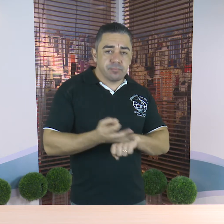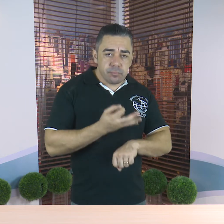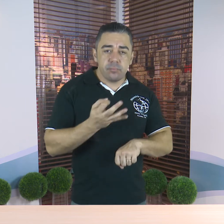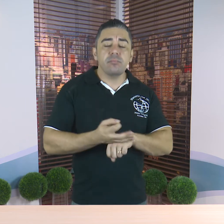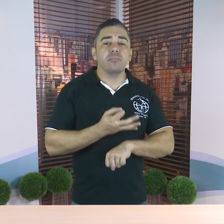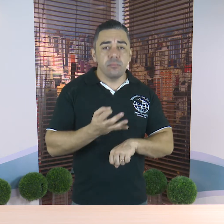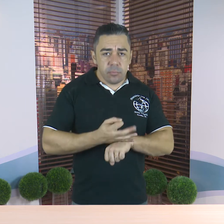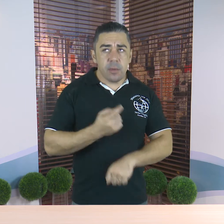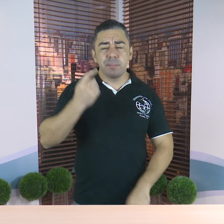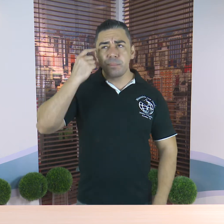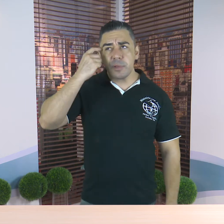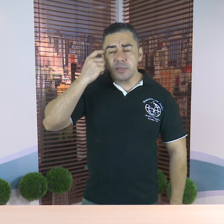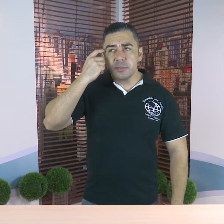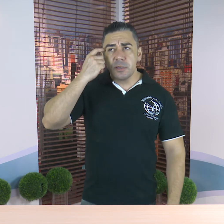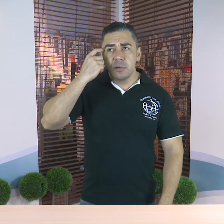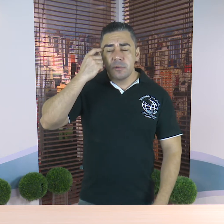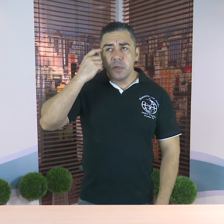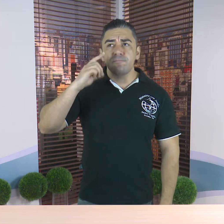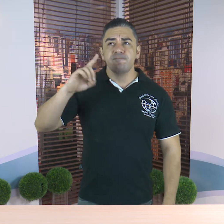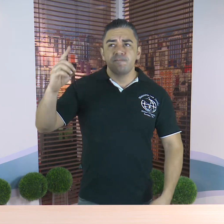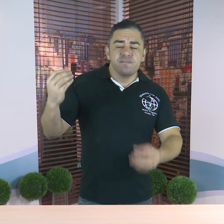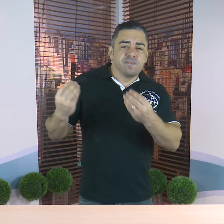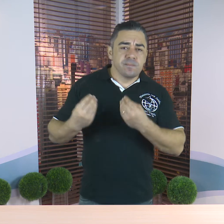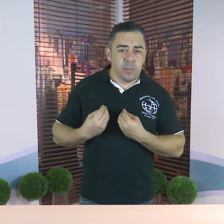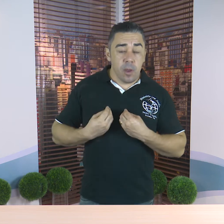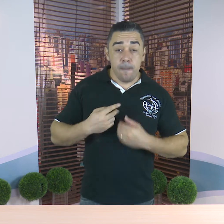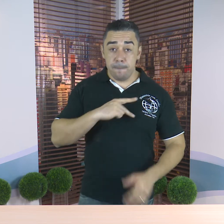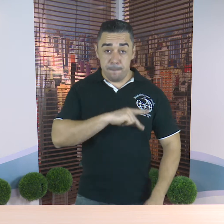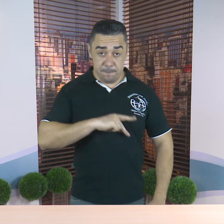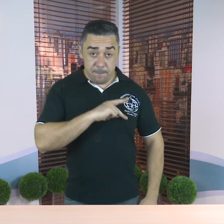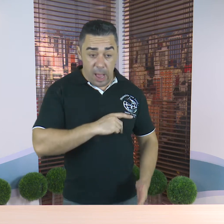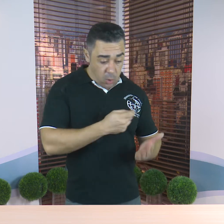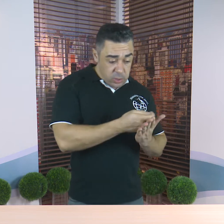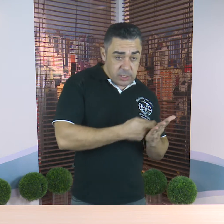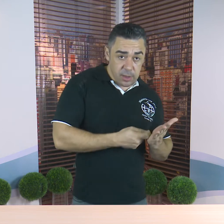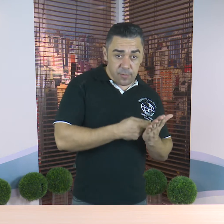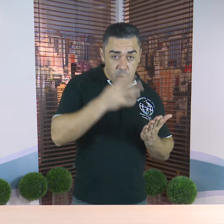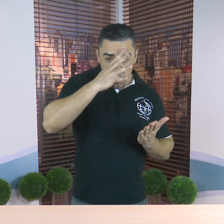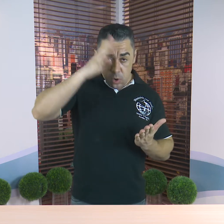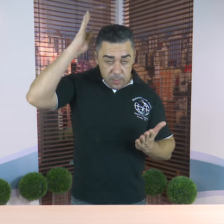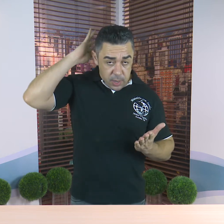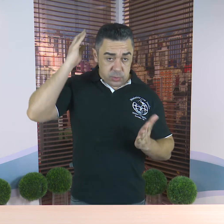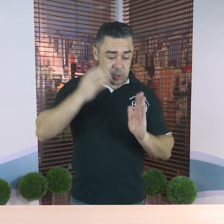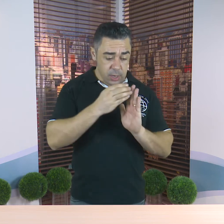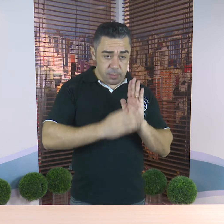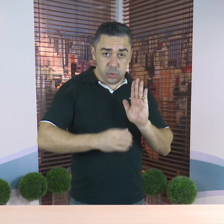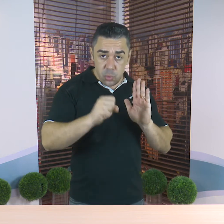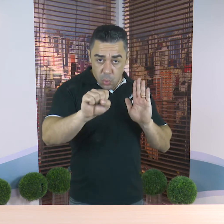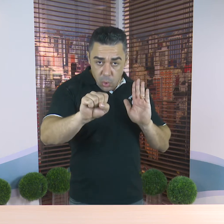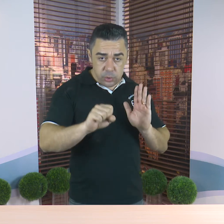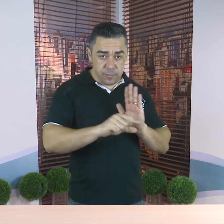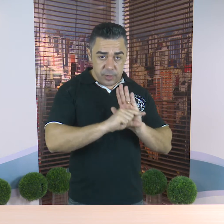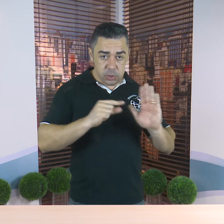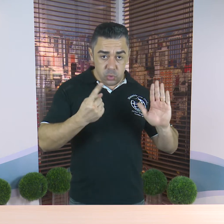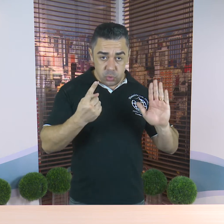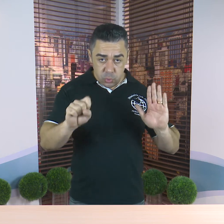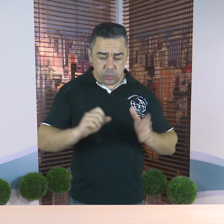tratavam-a com uma certa alegria. Paulo, na carta aos Romanos, no capítulo 8 e 18, disse o seguinte: porque para mim tenho